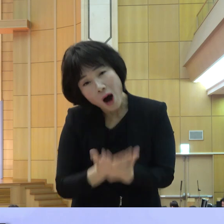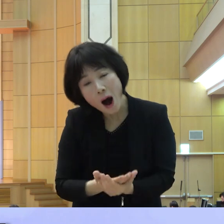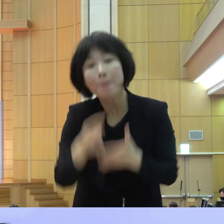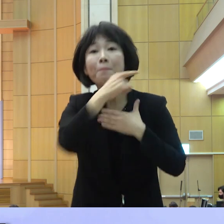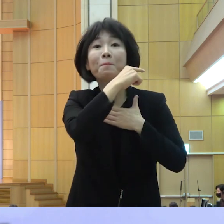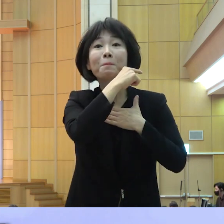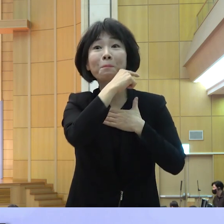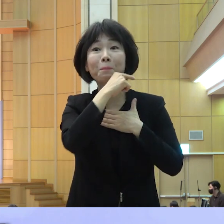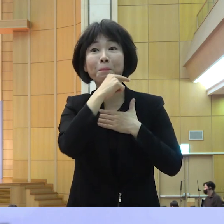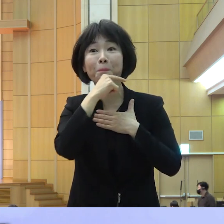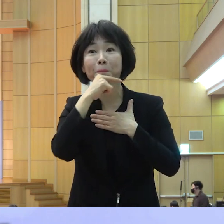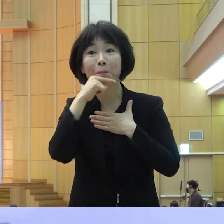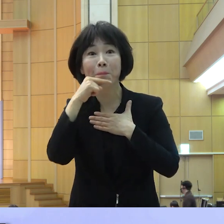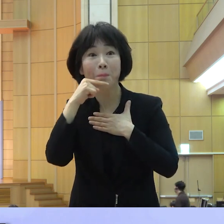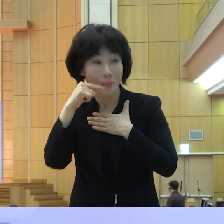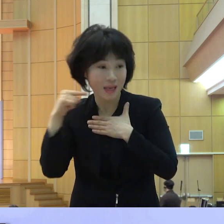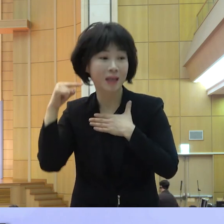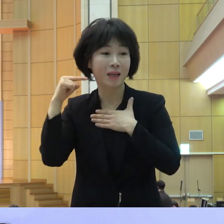피